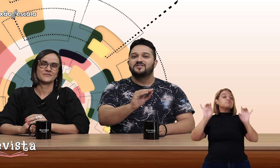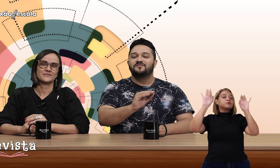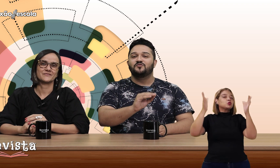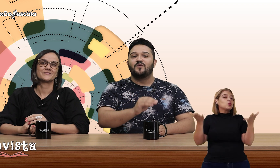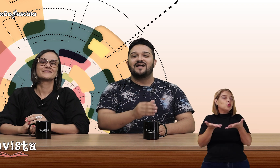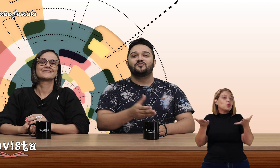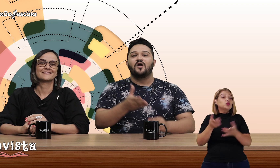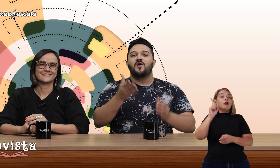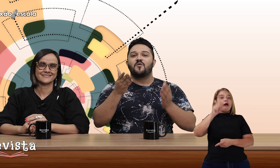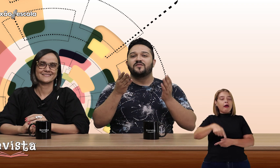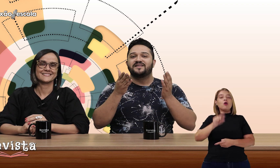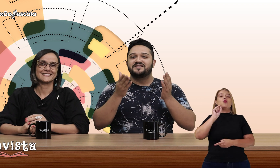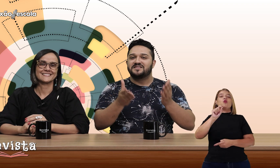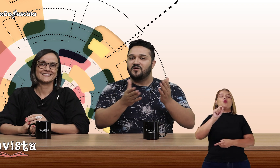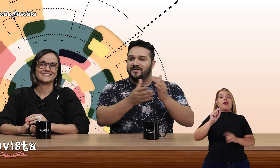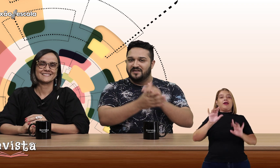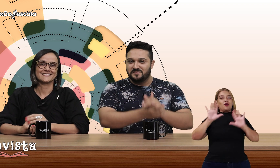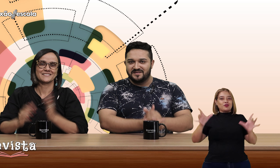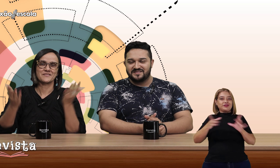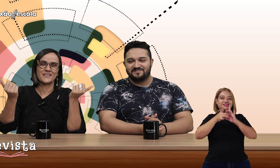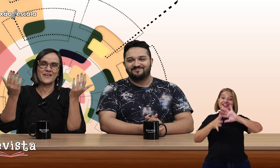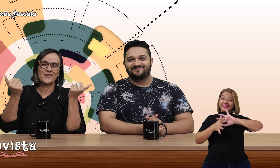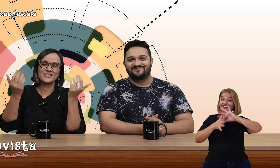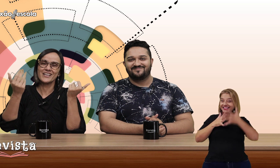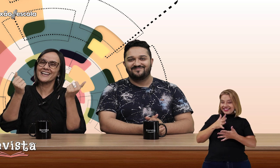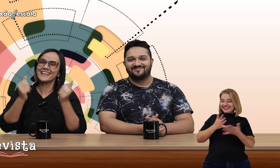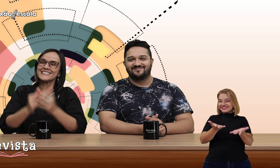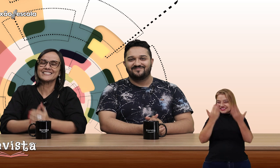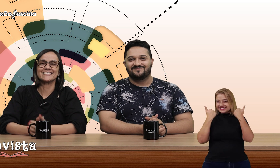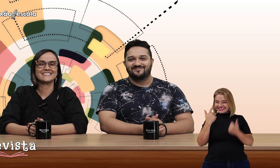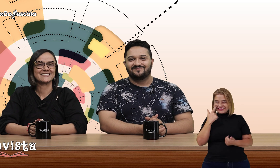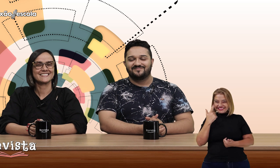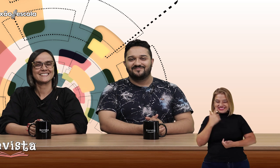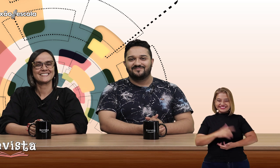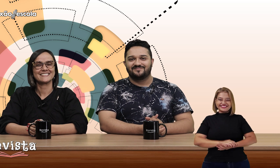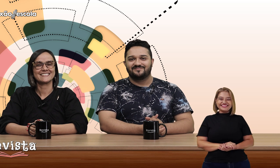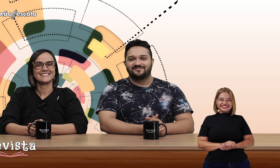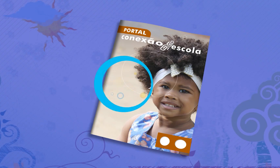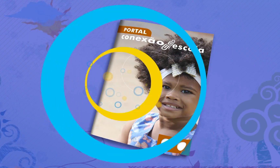exclusivo do quadro Conexão Indas. Vem com a gente!